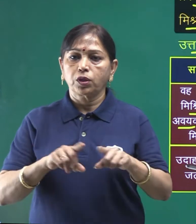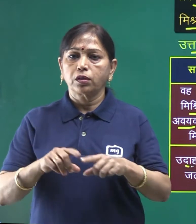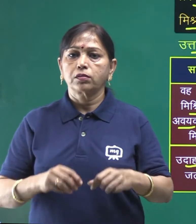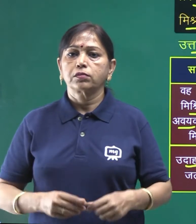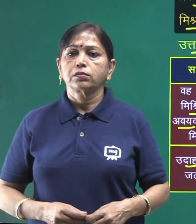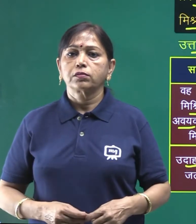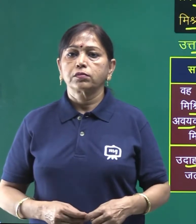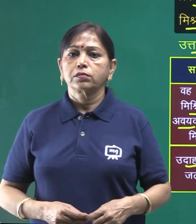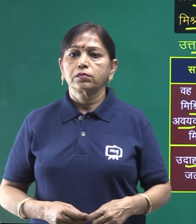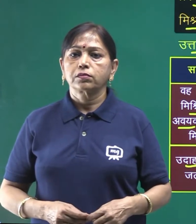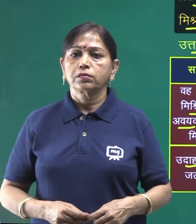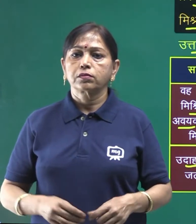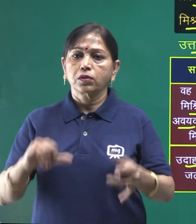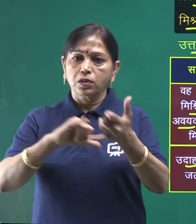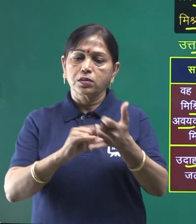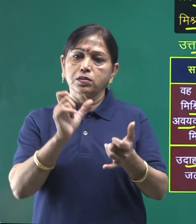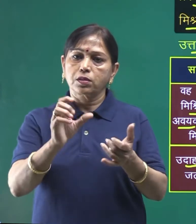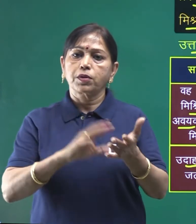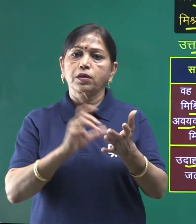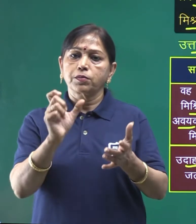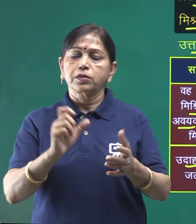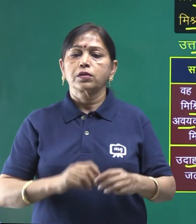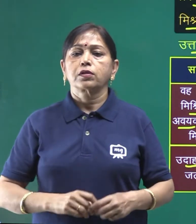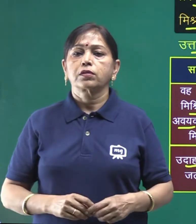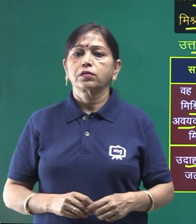उदाहरण सममांगी मिश्रण का